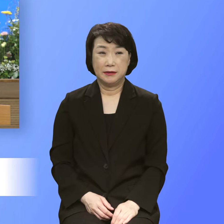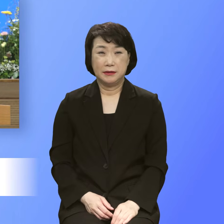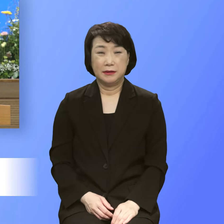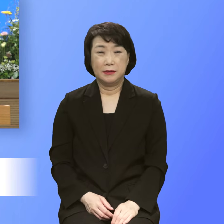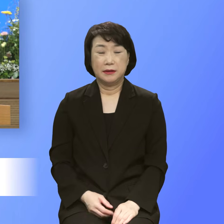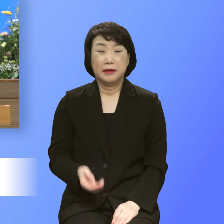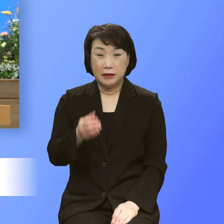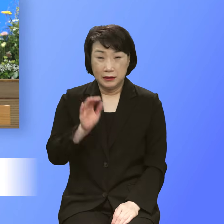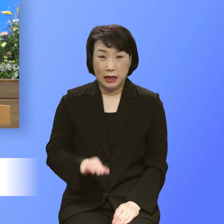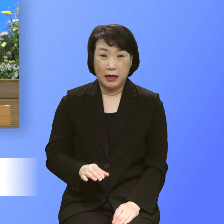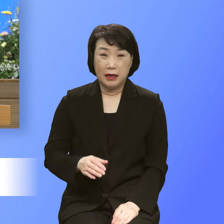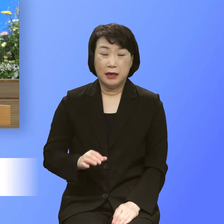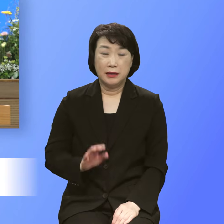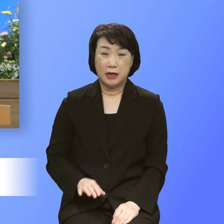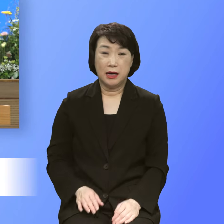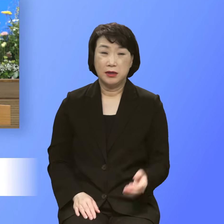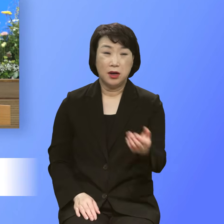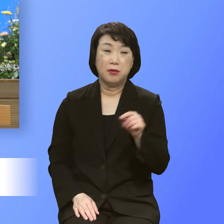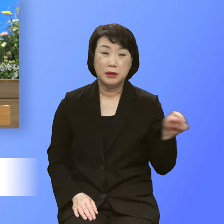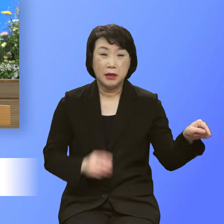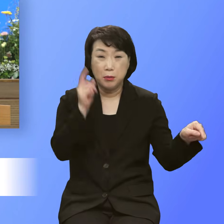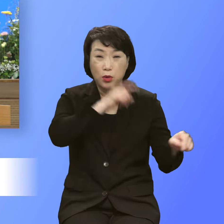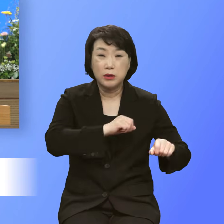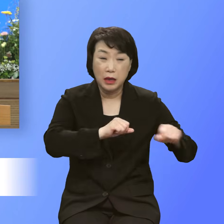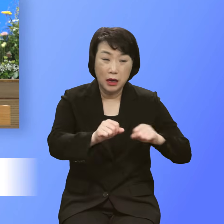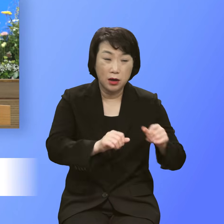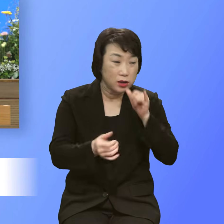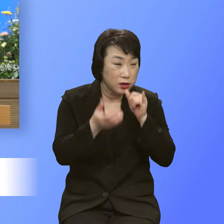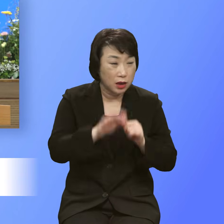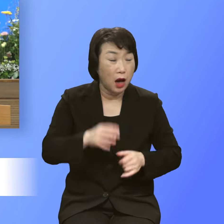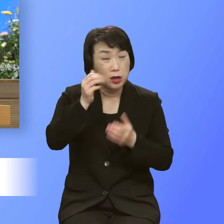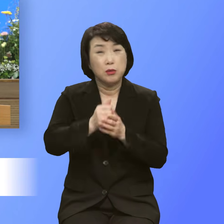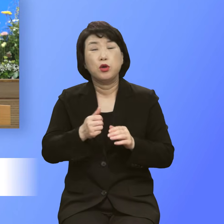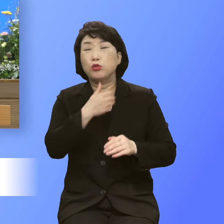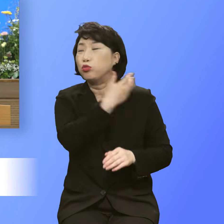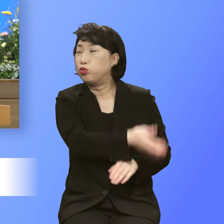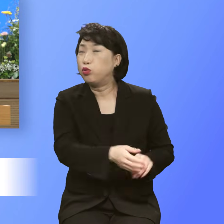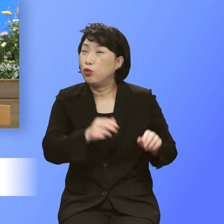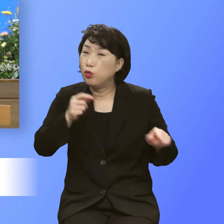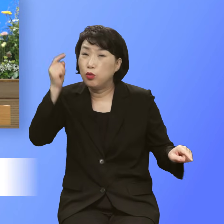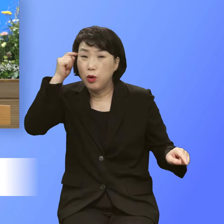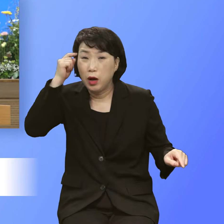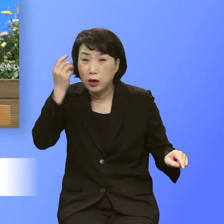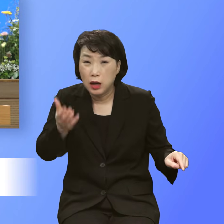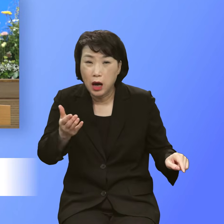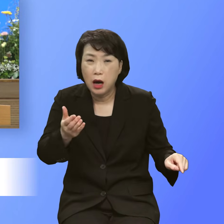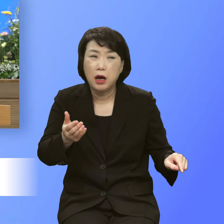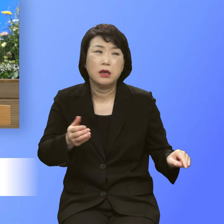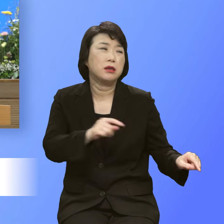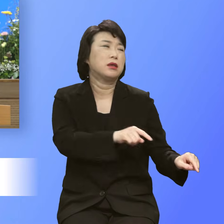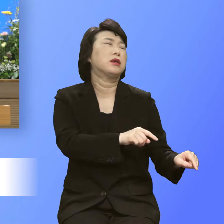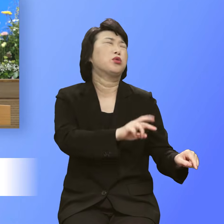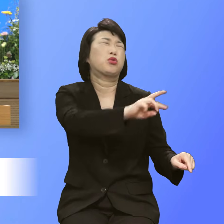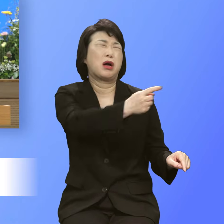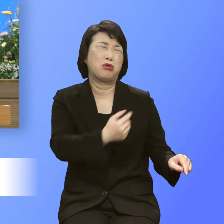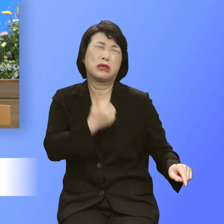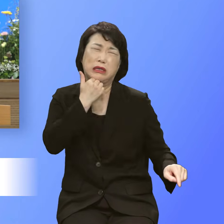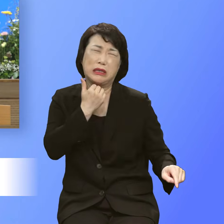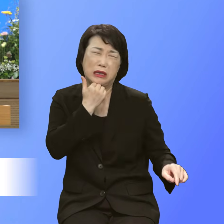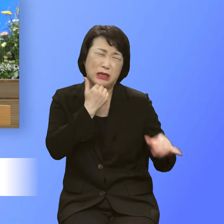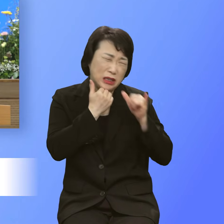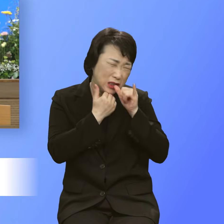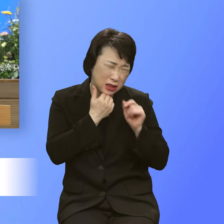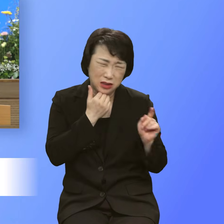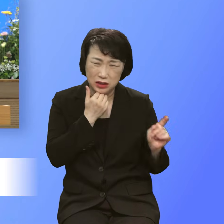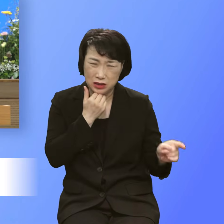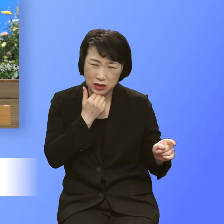자, 그런데 이런 못된 짓을 하는데 하나님 왜 내비둘까? 돌아오기를 기다린다 이